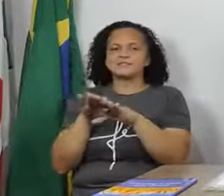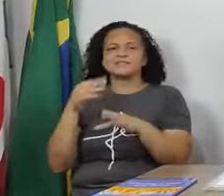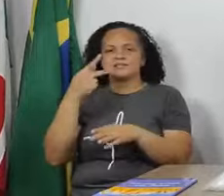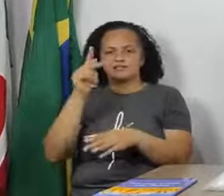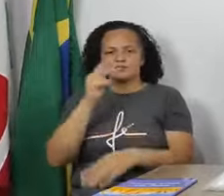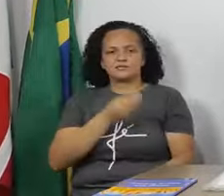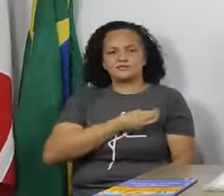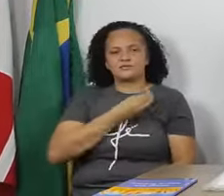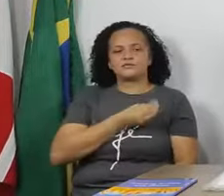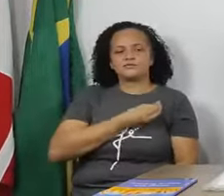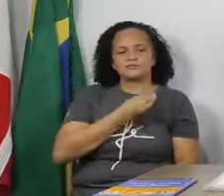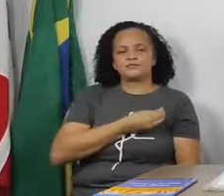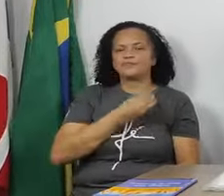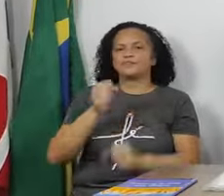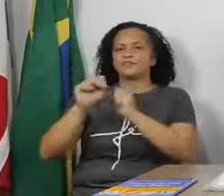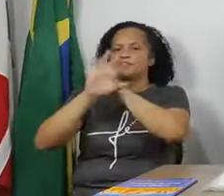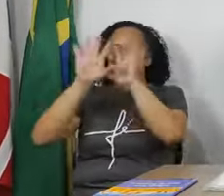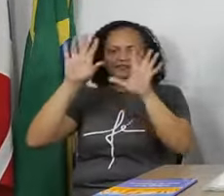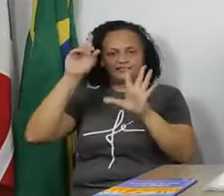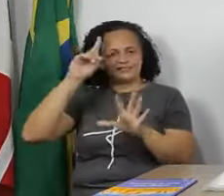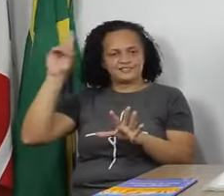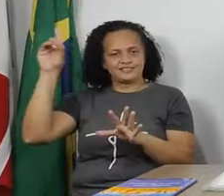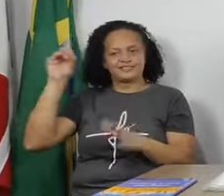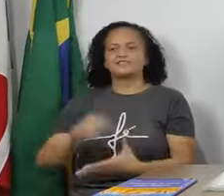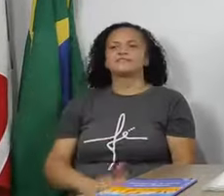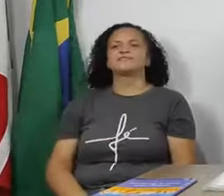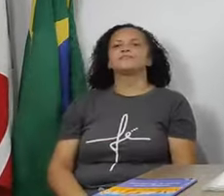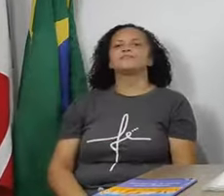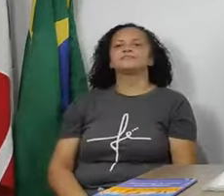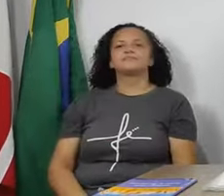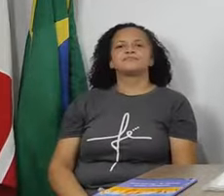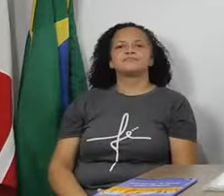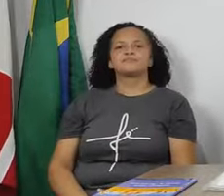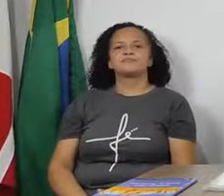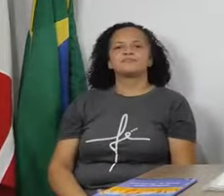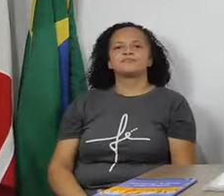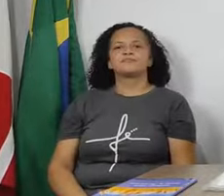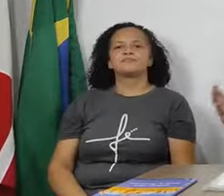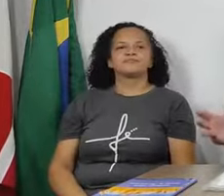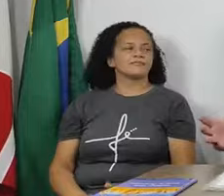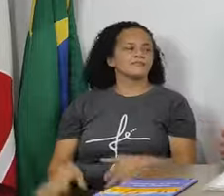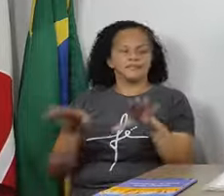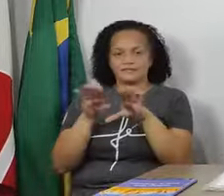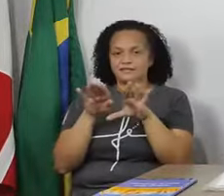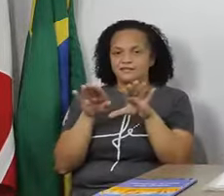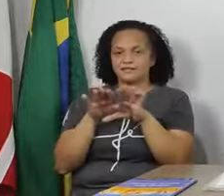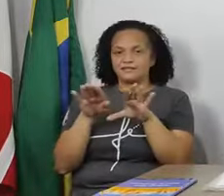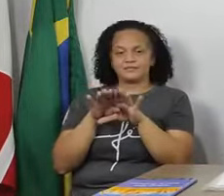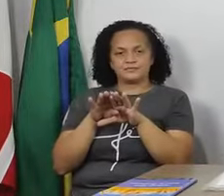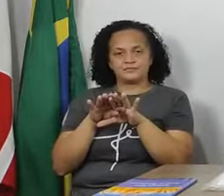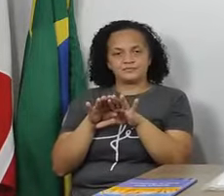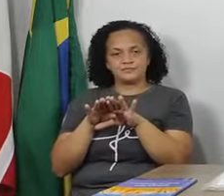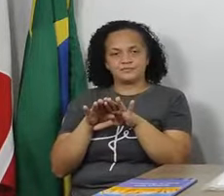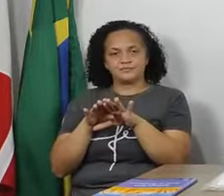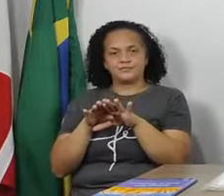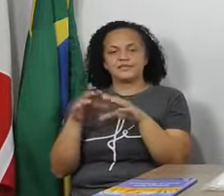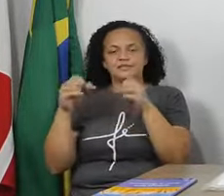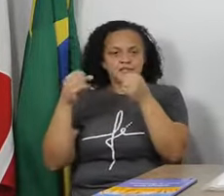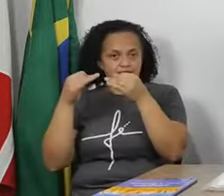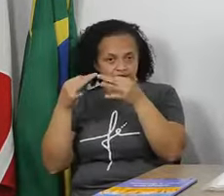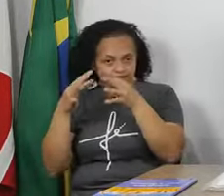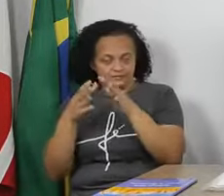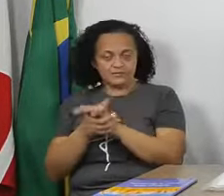né? Glória a Deus por isso. Nós falamos também, nós ministramos, né, na terceira parte